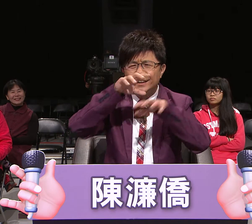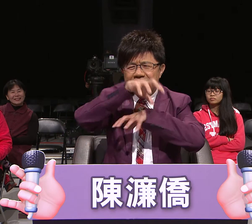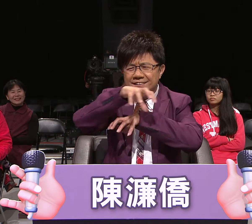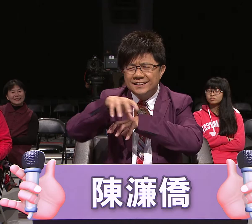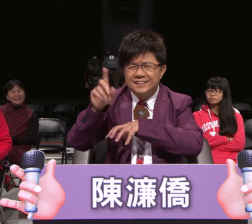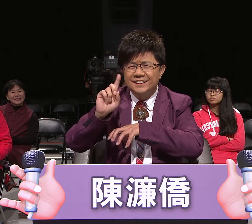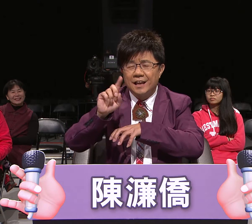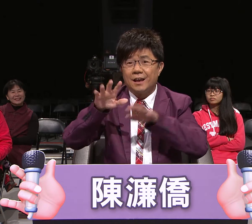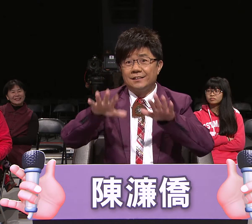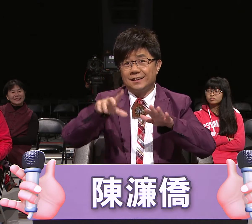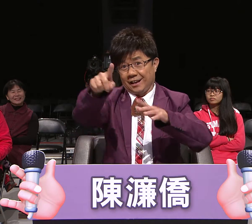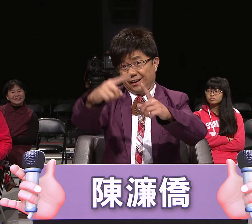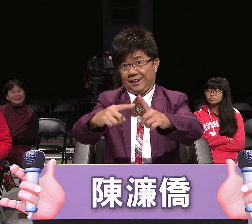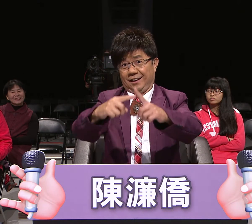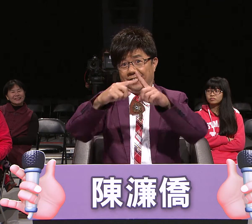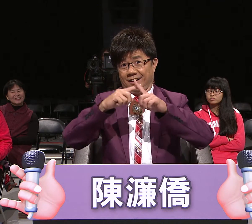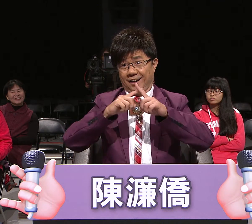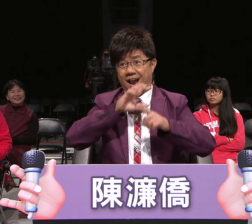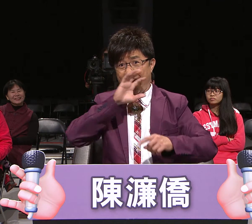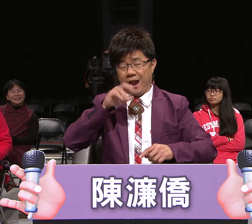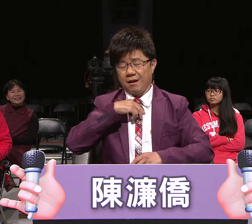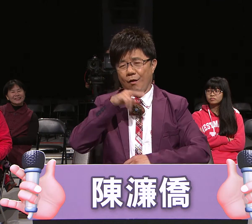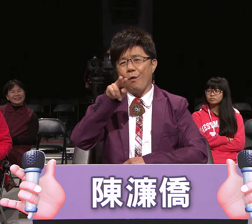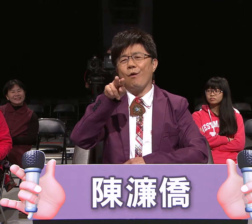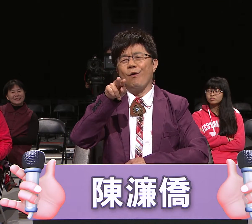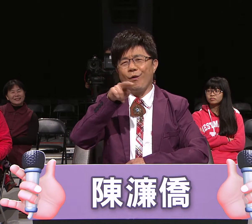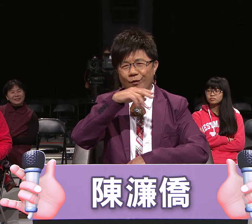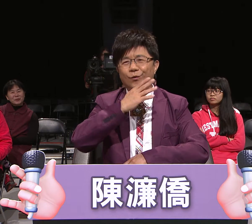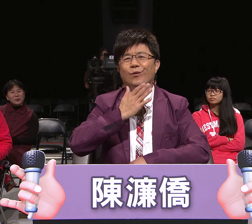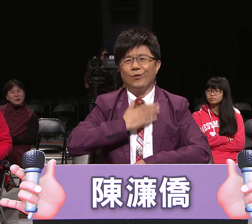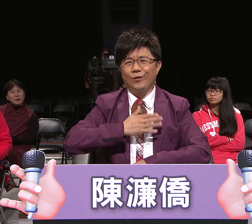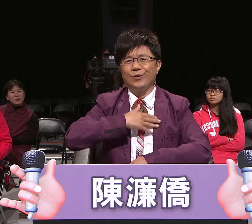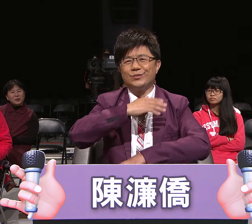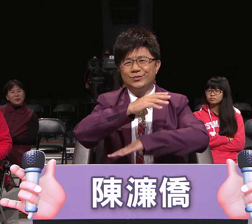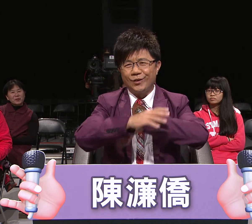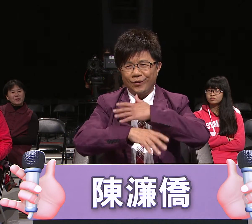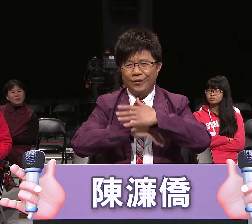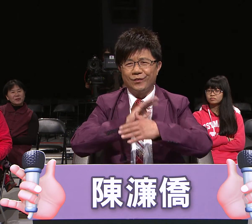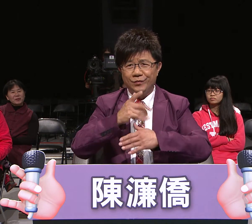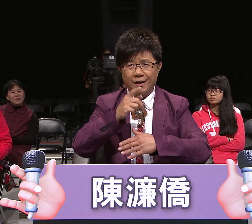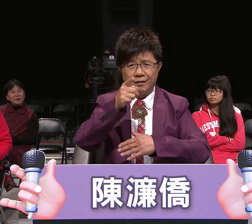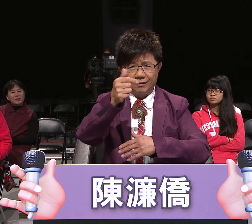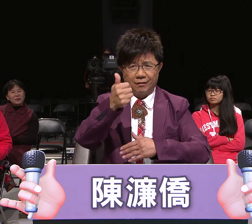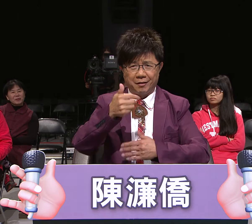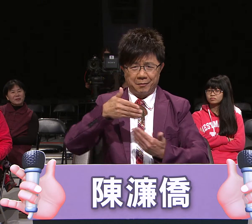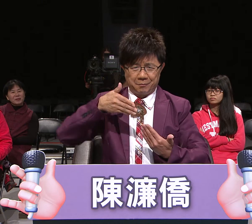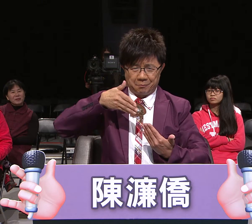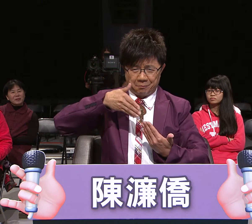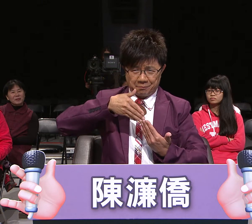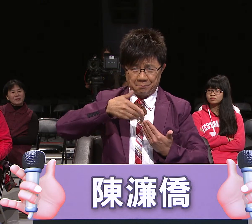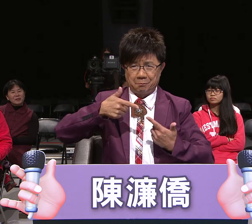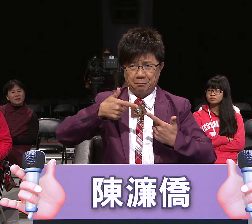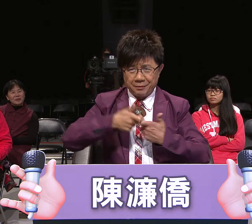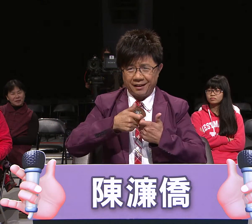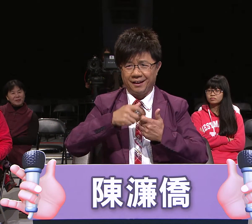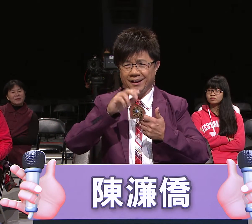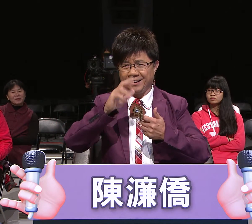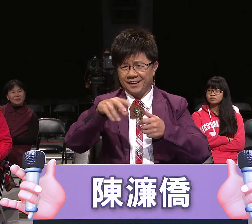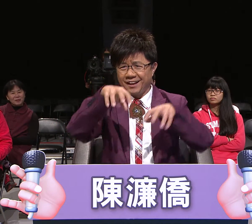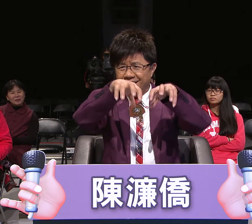哦，但是在很多的场合我不太了解那首歌的意思。今天你在这边表现，我才终于了解了，尤